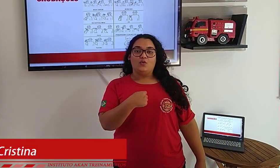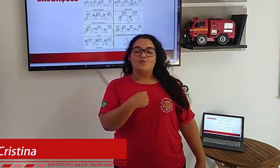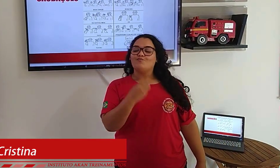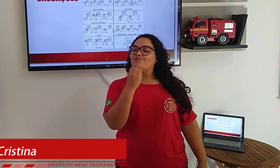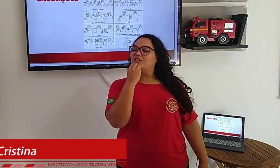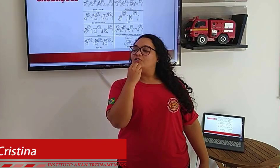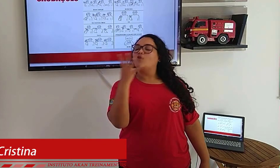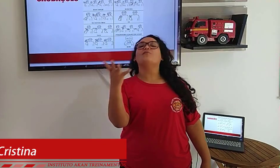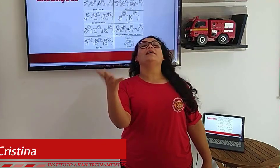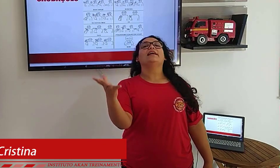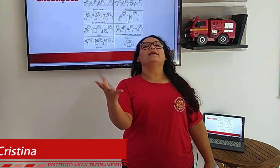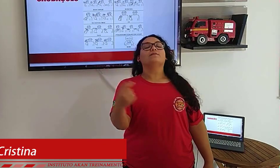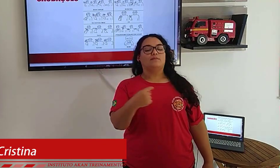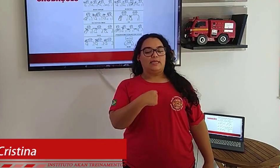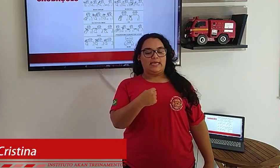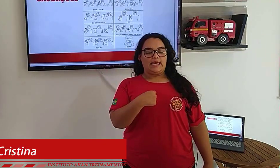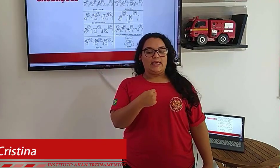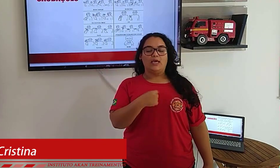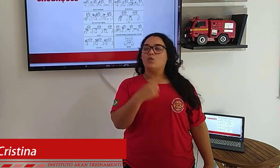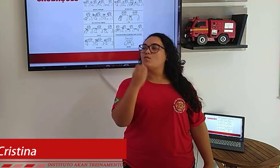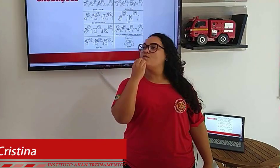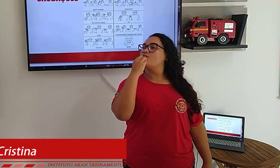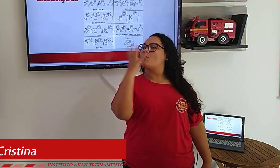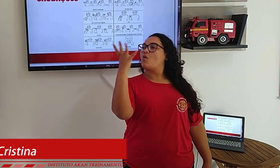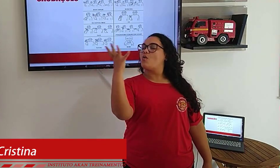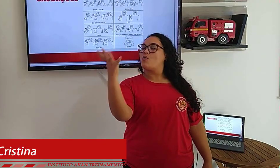Eu estou bem. Eu